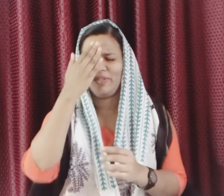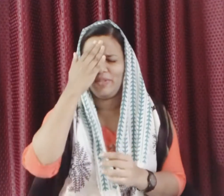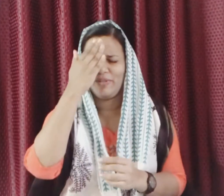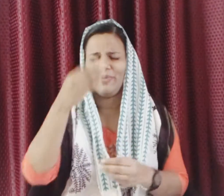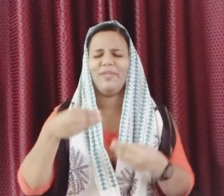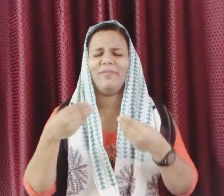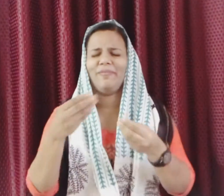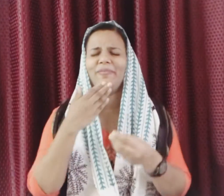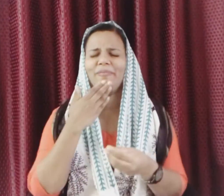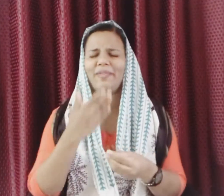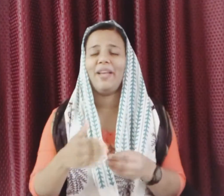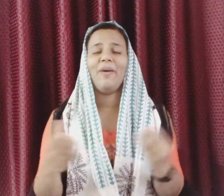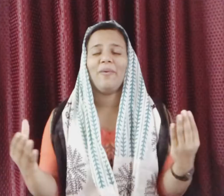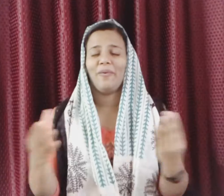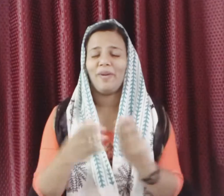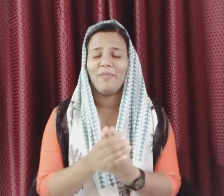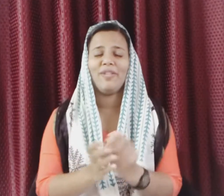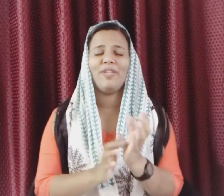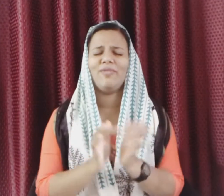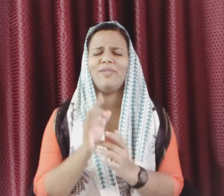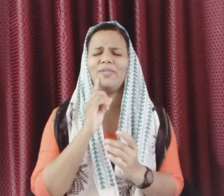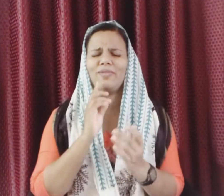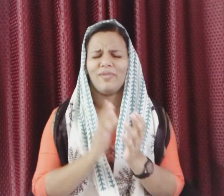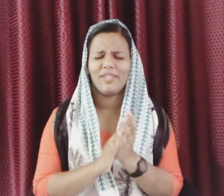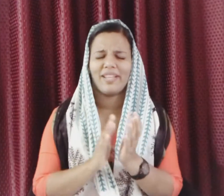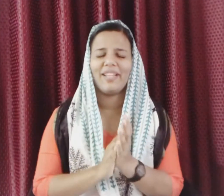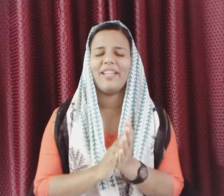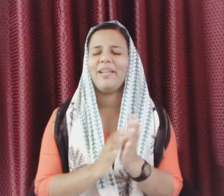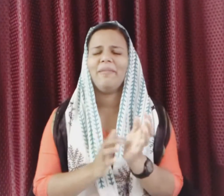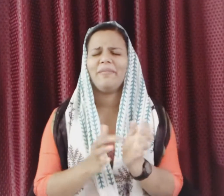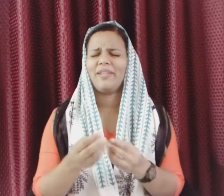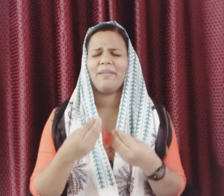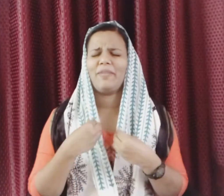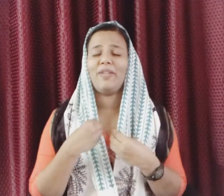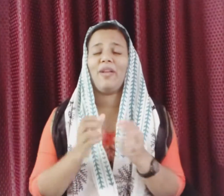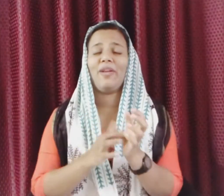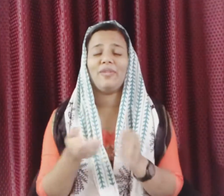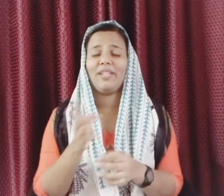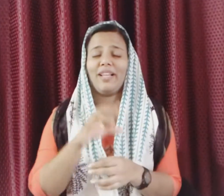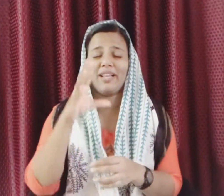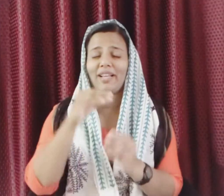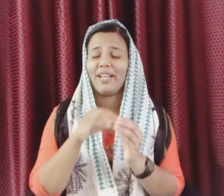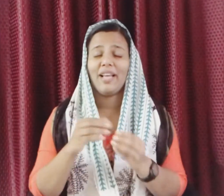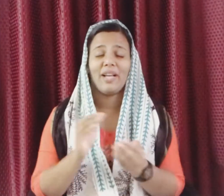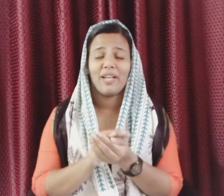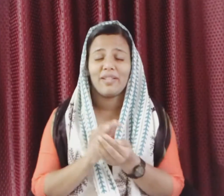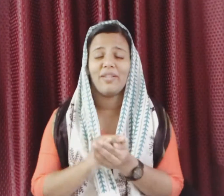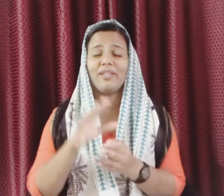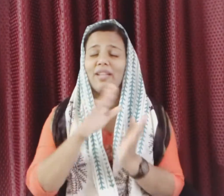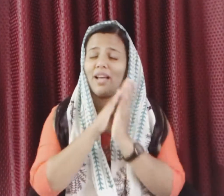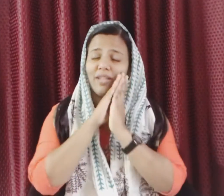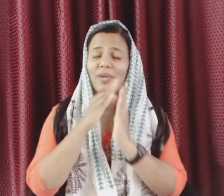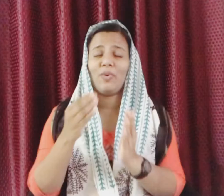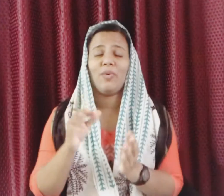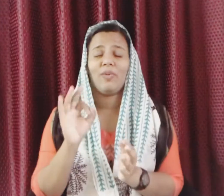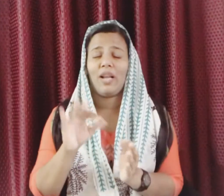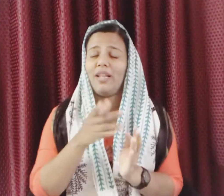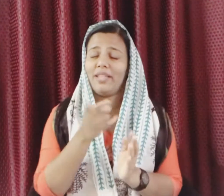ജാനുവരി 2 ഞങ്ങൾ നന്ദി പറയുന്ന കർത്താവേ, ഞങ്ങൾക്ക് ഒരുമിച്ച് അങ്ങ് സ്തുതിപ്പാൻ അങ്ങ് ഭാഗ്യം തന്നല്ലോ. കഴിഞ്ഞ പകൽക്കാലം ഞങ്ങളെ കരുതിയല്ലോ സ്തോത്രം. രാത്രി നല്ല ഉറക്കം തന്നല്ലോ